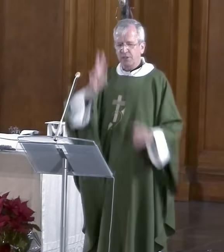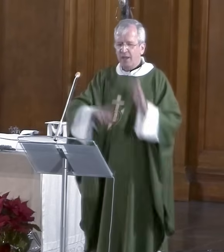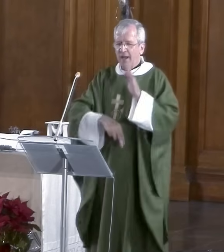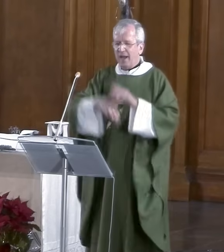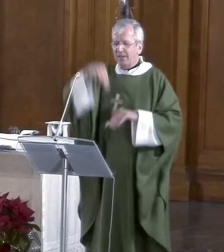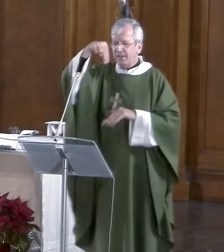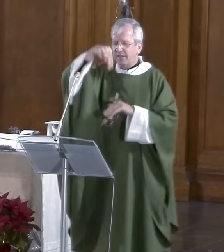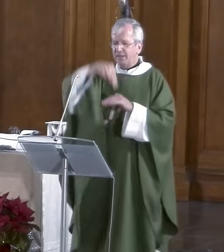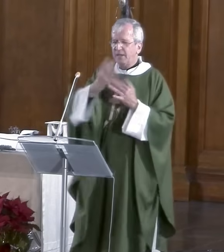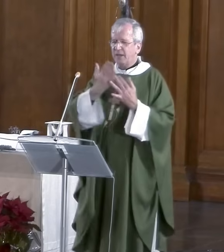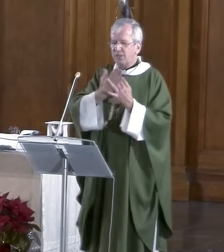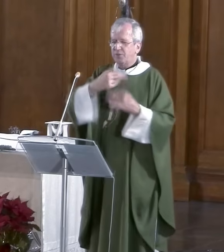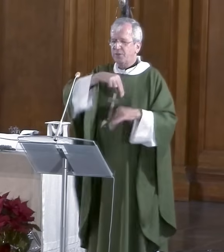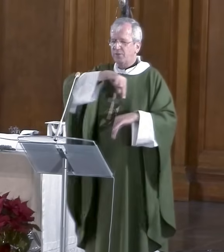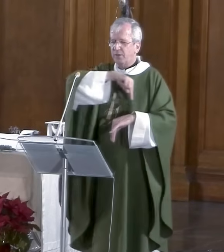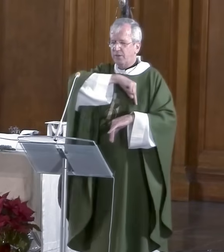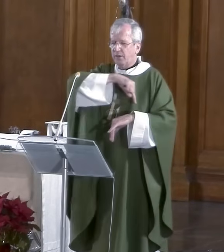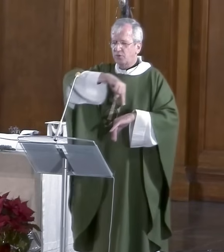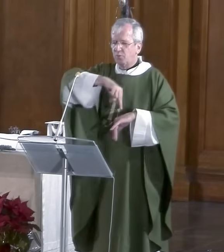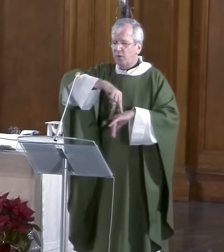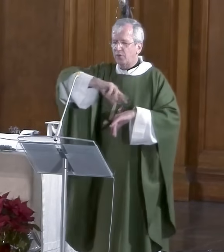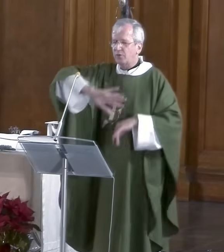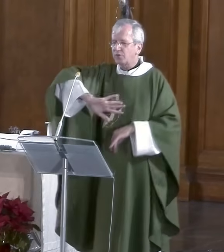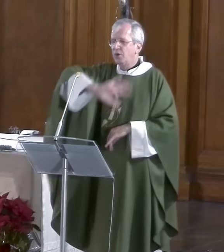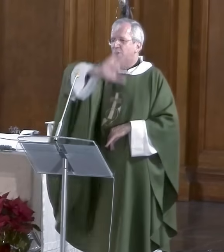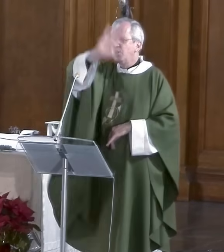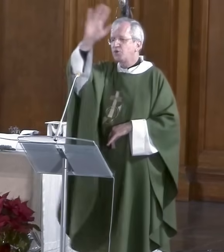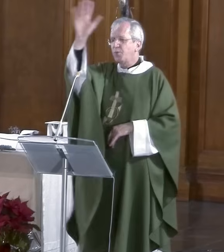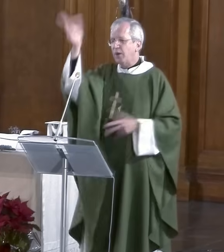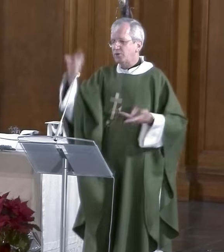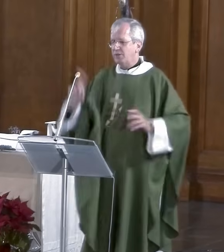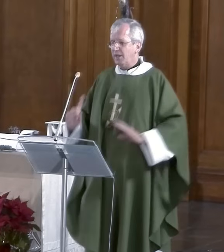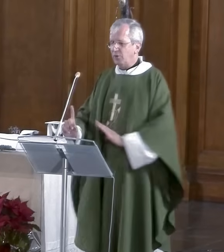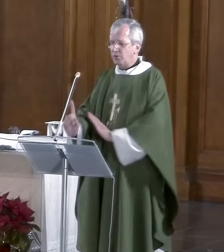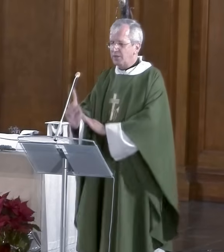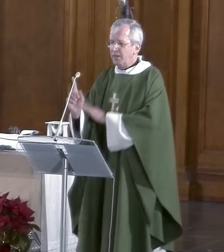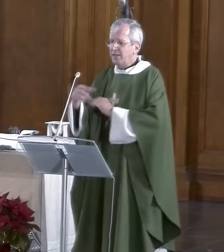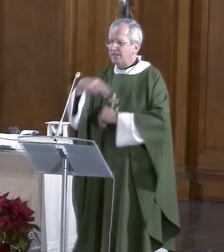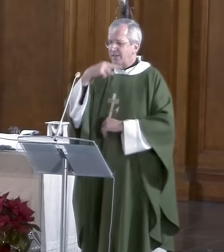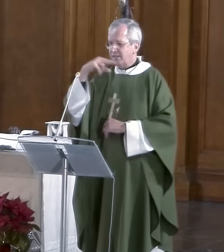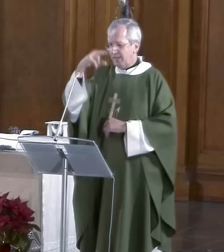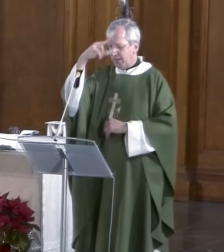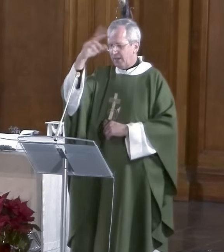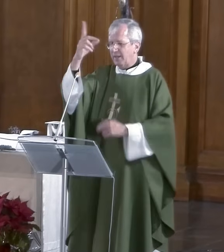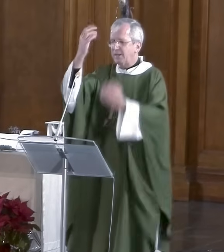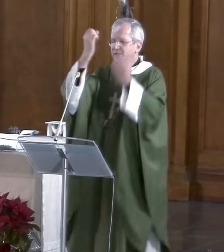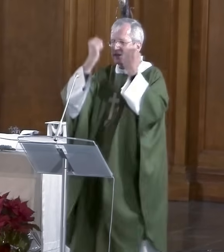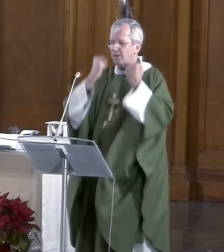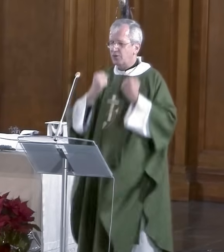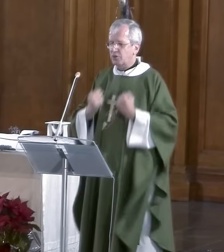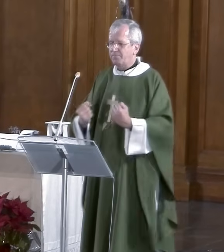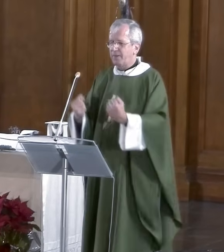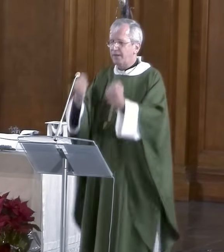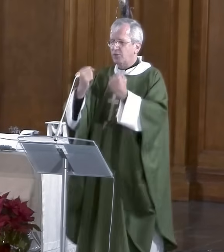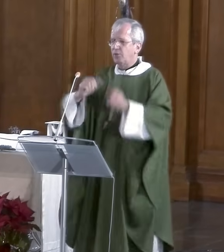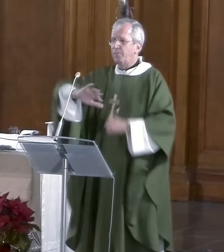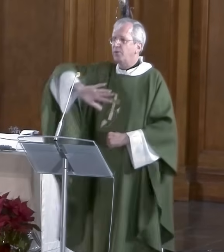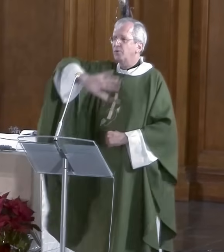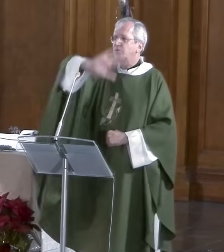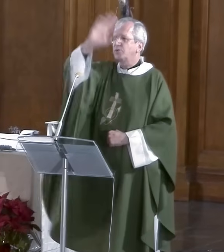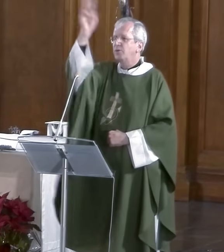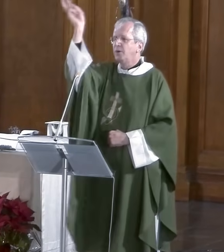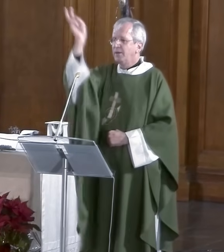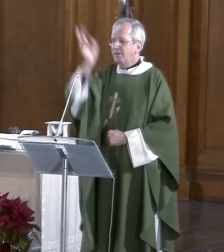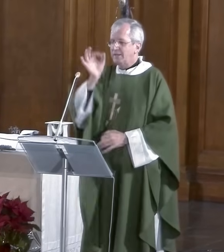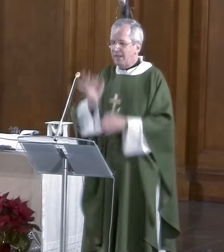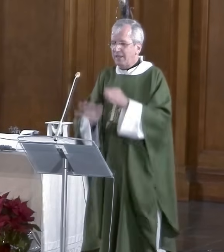infiernos, al tercer día resucitó de entre los muertos, subió a los cielos y está sentado a la derecha de Dios Padre